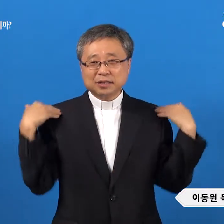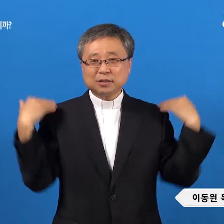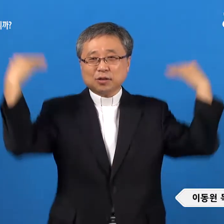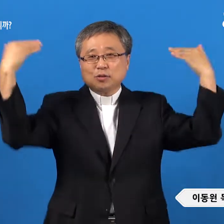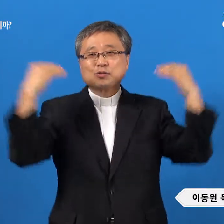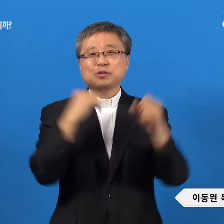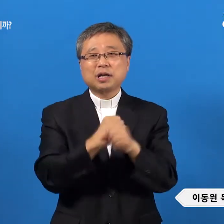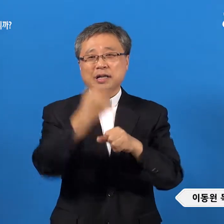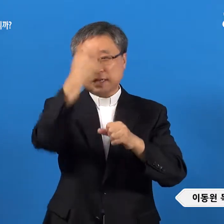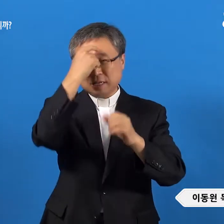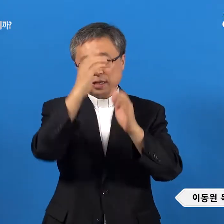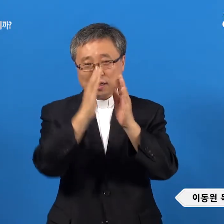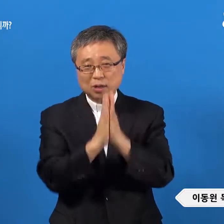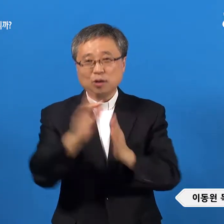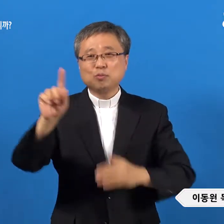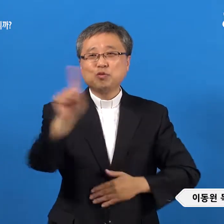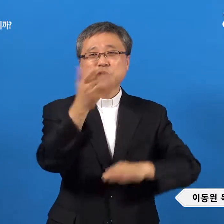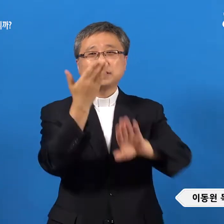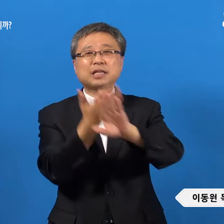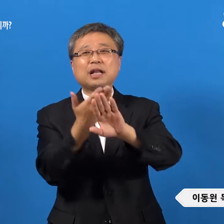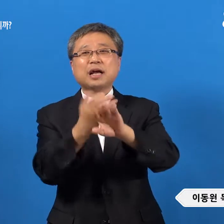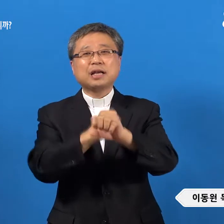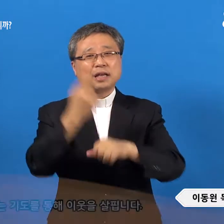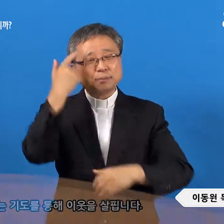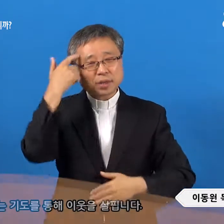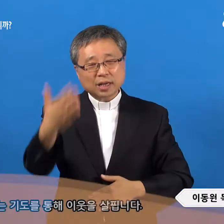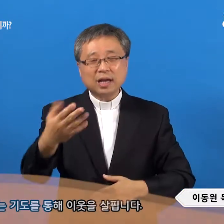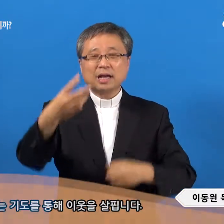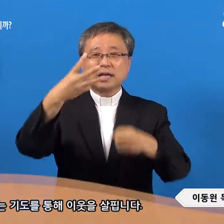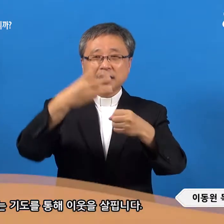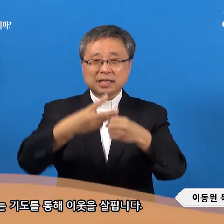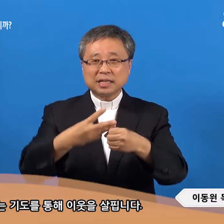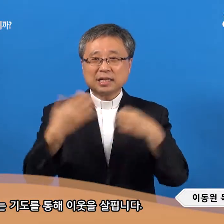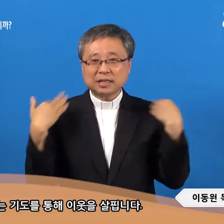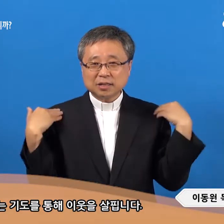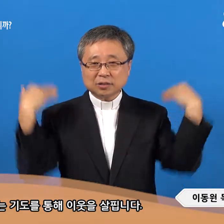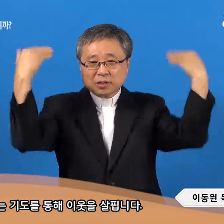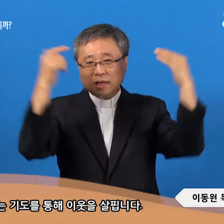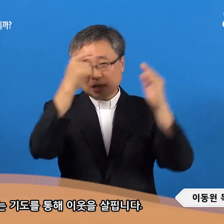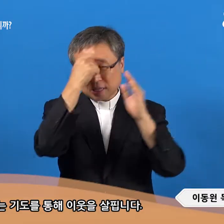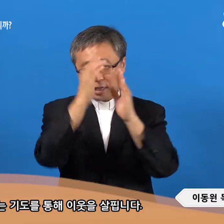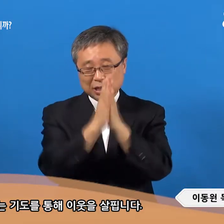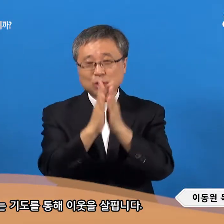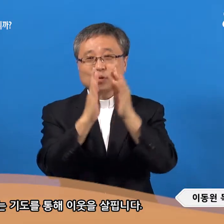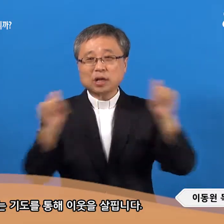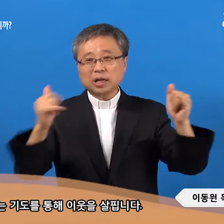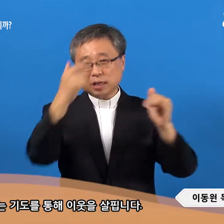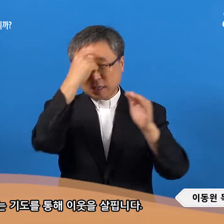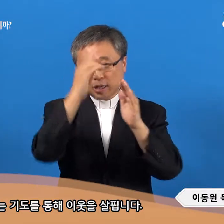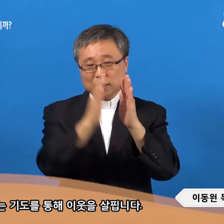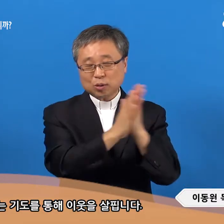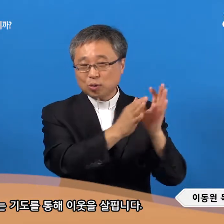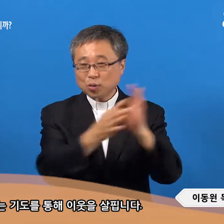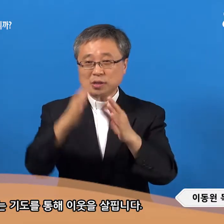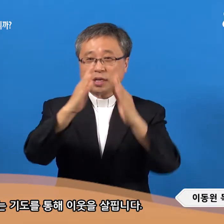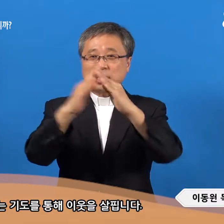성숙한 기도, 무엇이 달라야 할까요? 세 번째로, 성숙한 기도자는 기도를 통해 이웃을